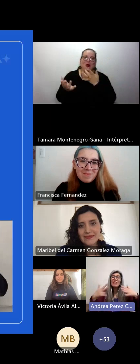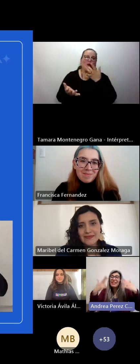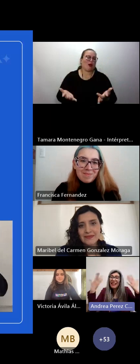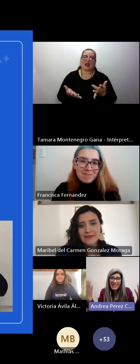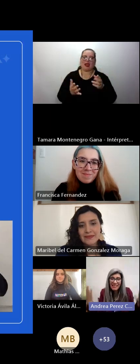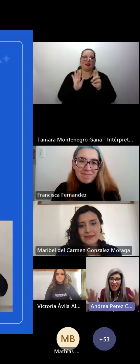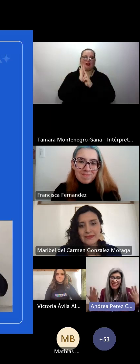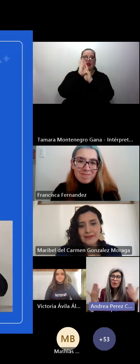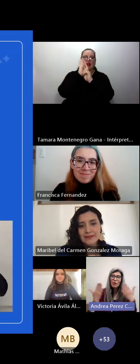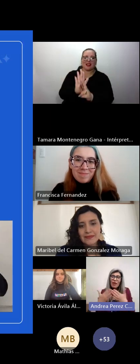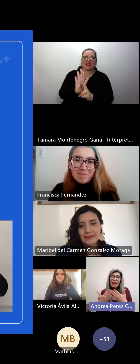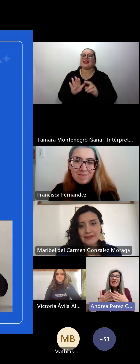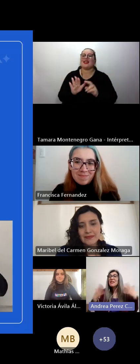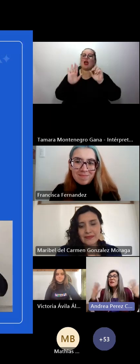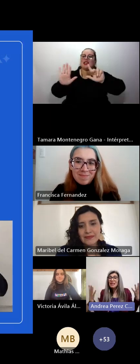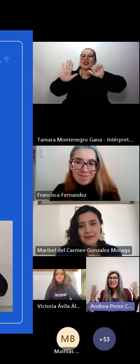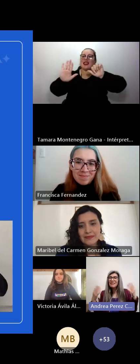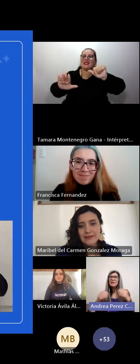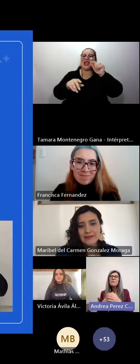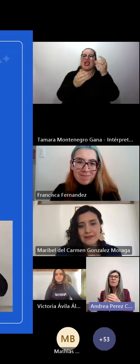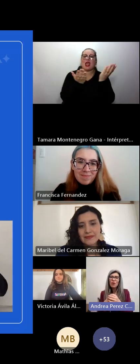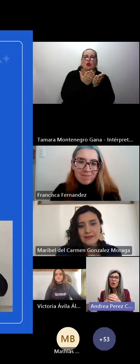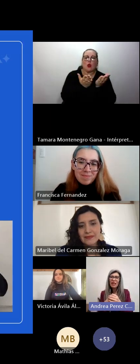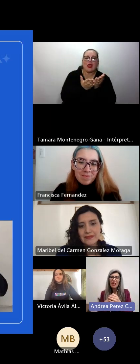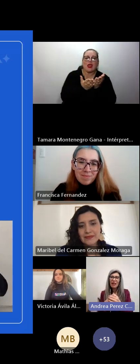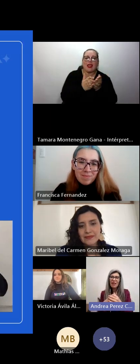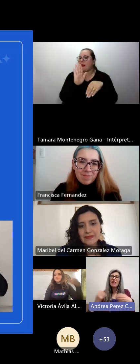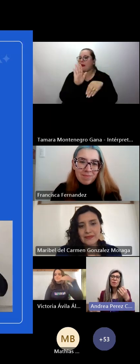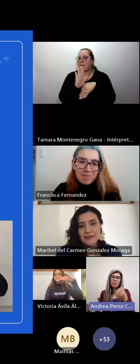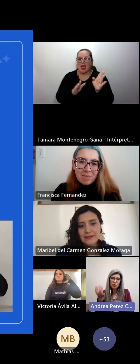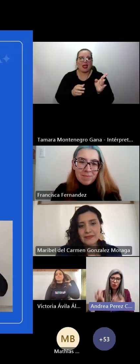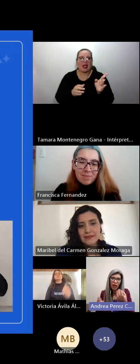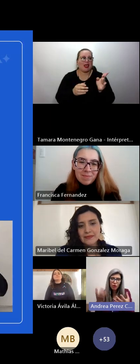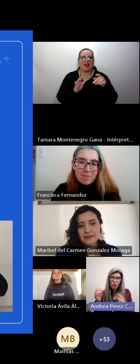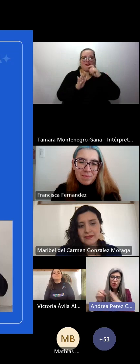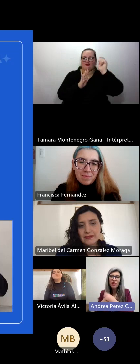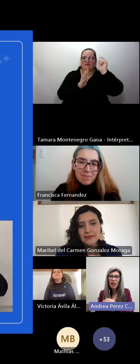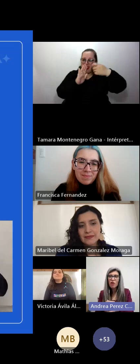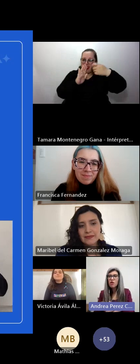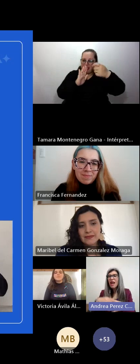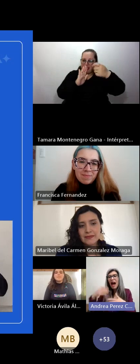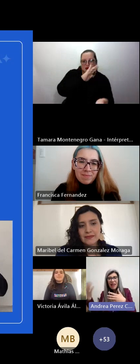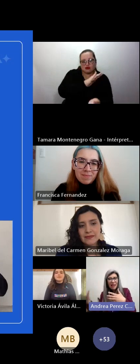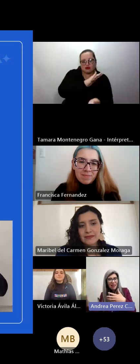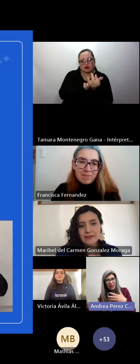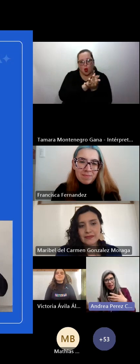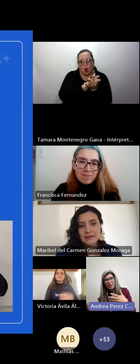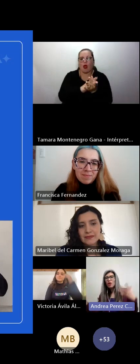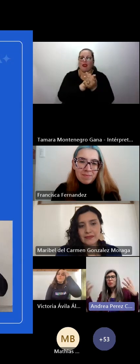los 86 estudiantes y más, ¿no?, que subieron sus videos,